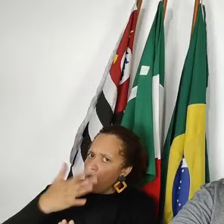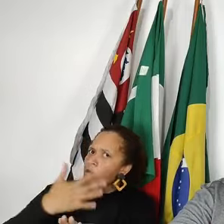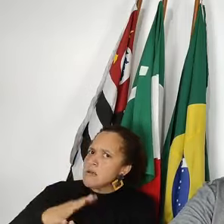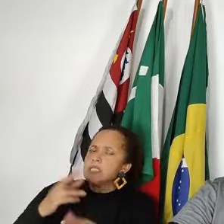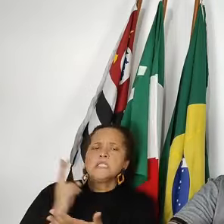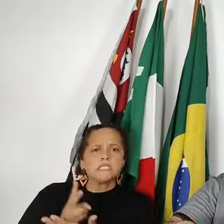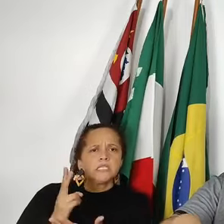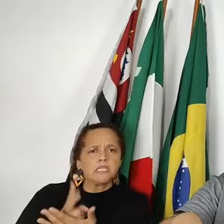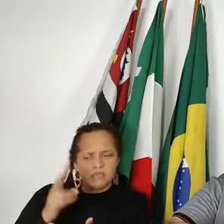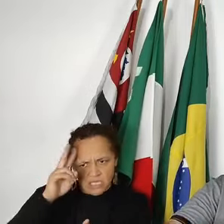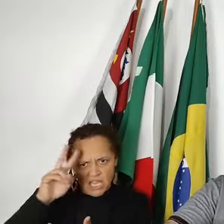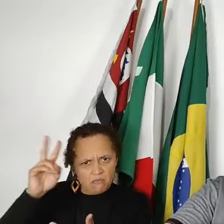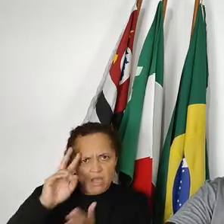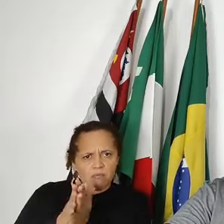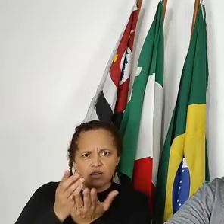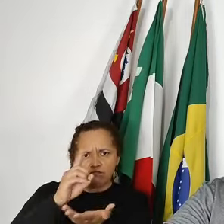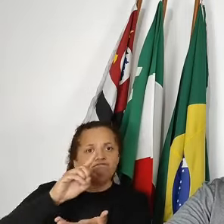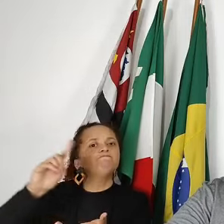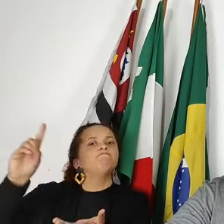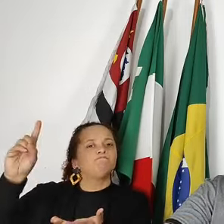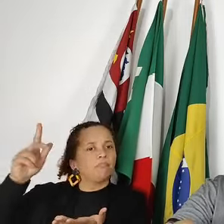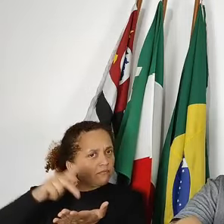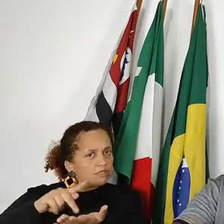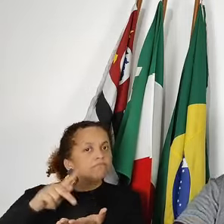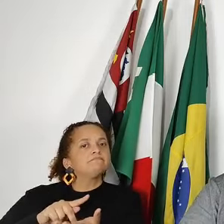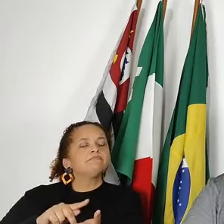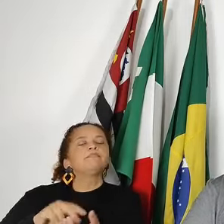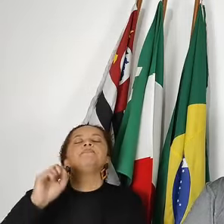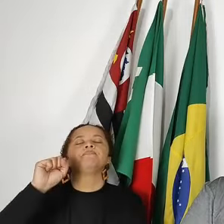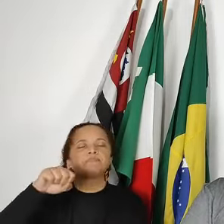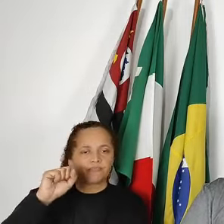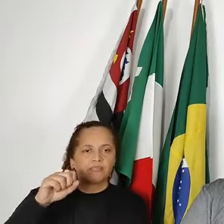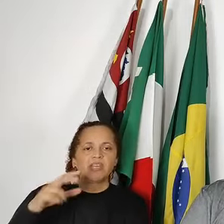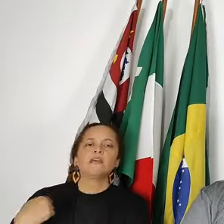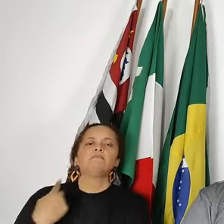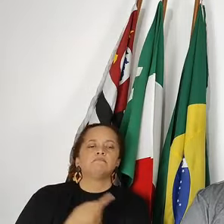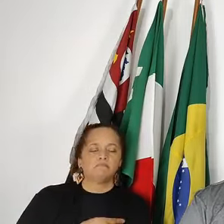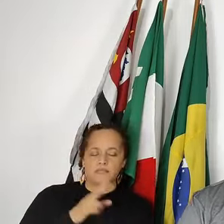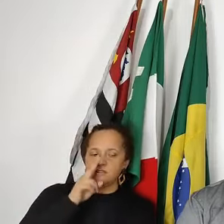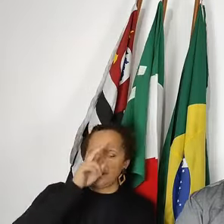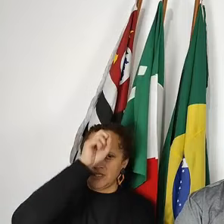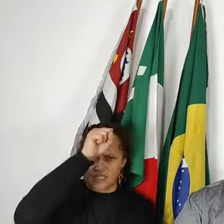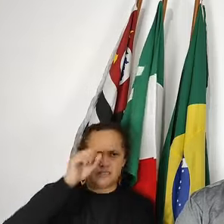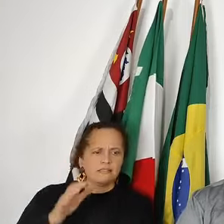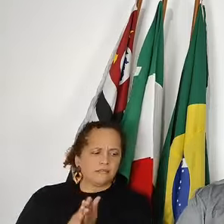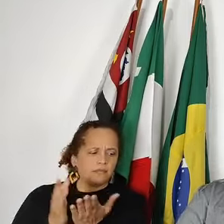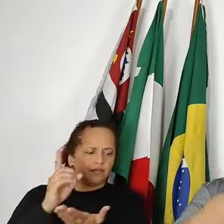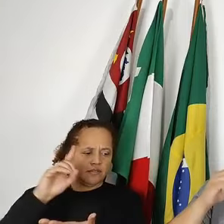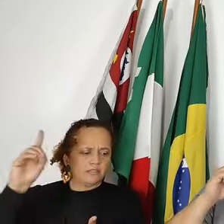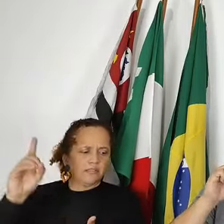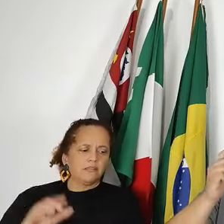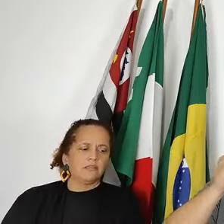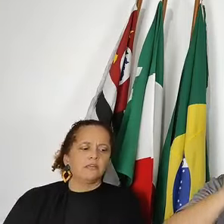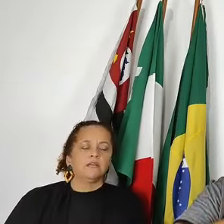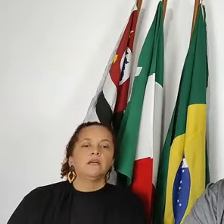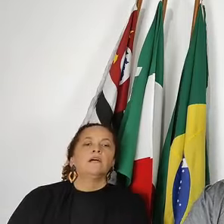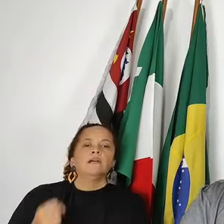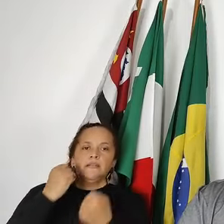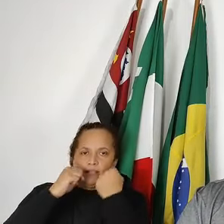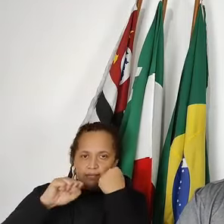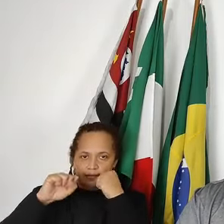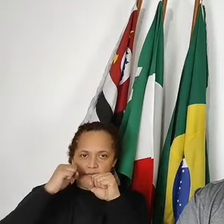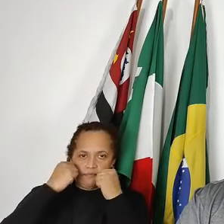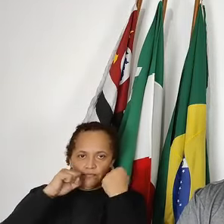essas verdades, meditando sobre esses ensinamentos. Assim nós vamos nos fortalecer da palavra. Em